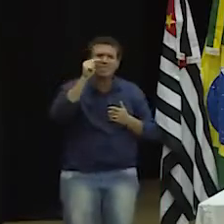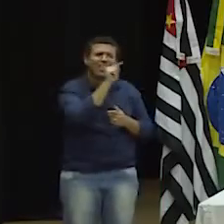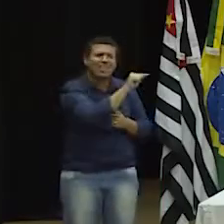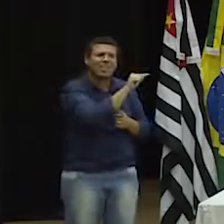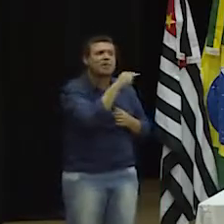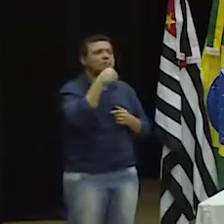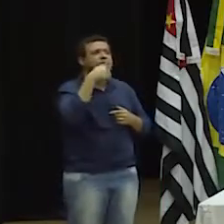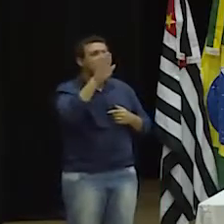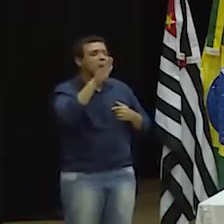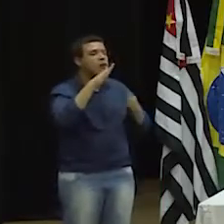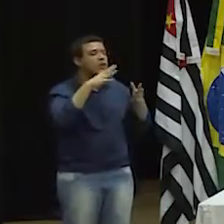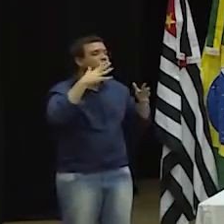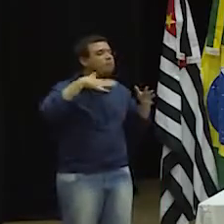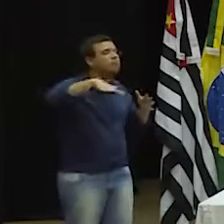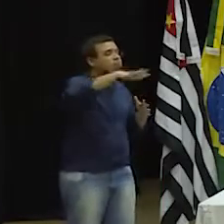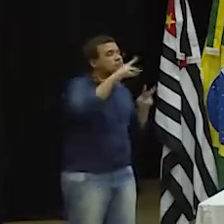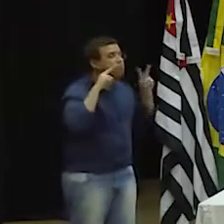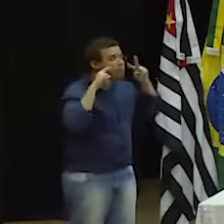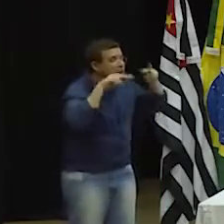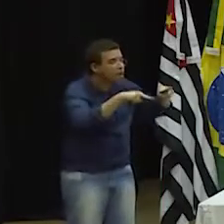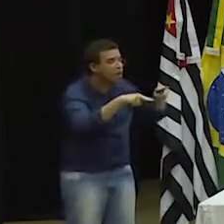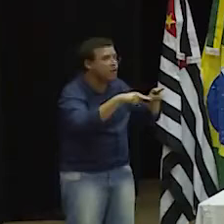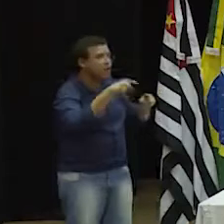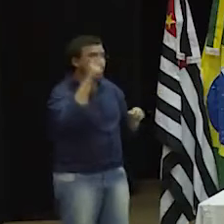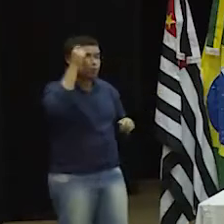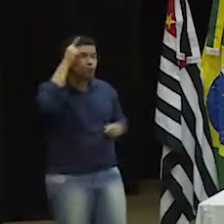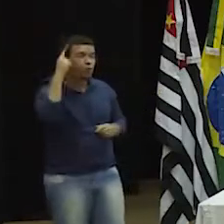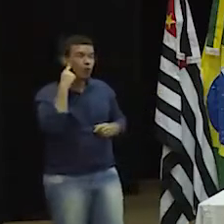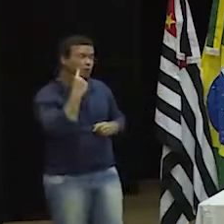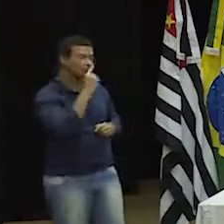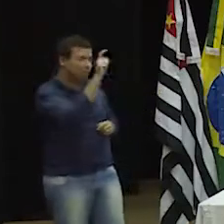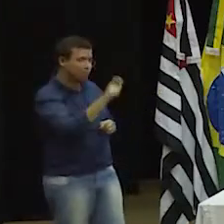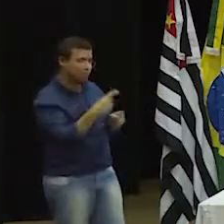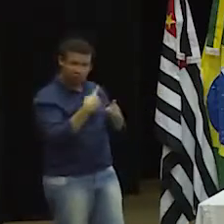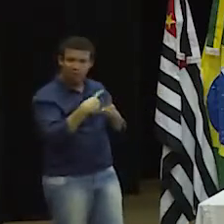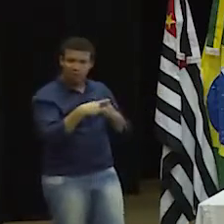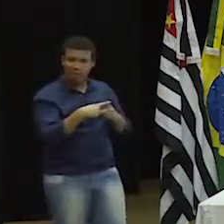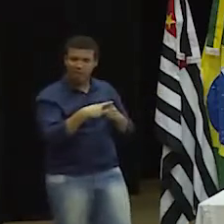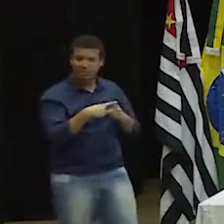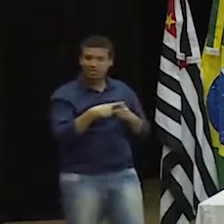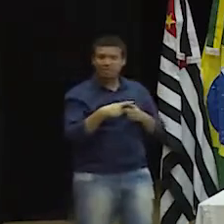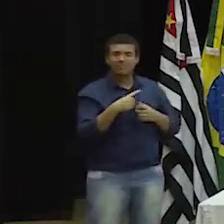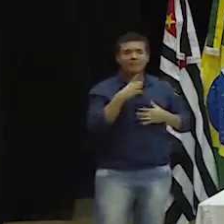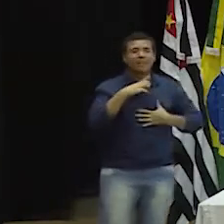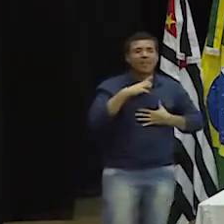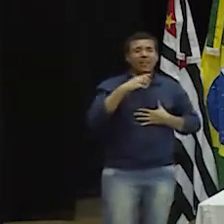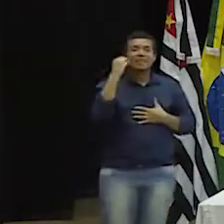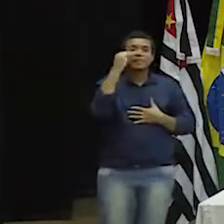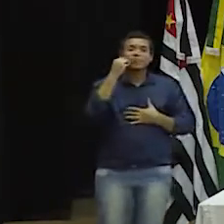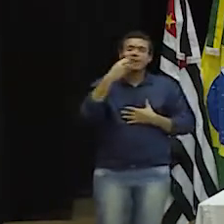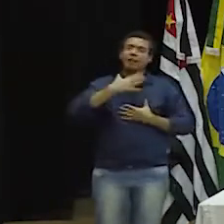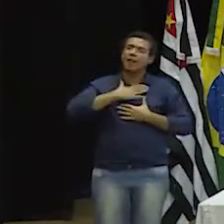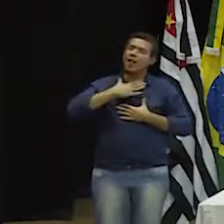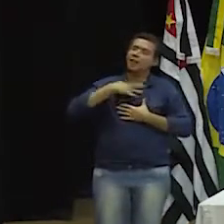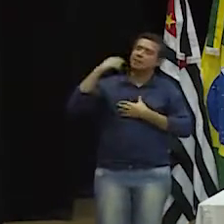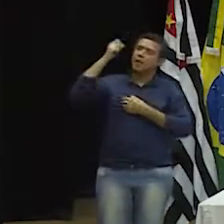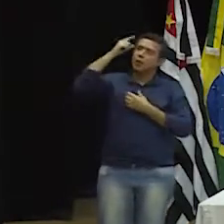estudos culturais, que tem um enfoque maior na cultura surda, porque a